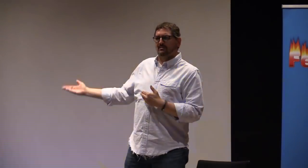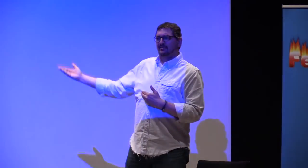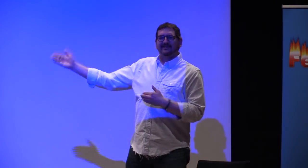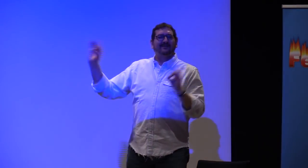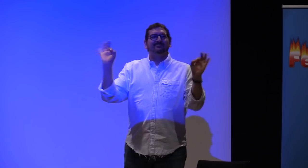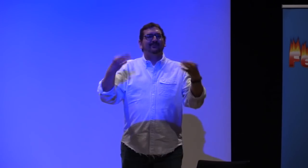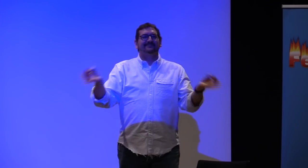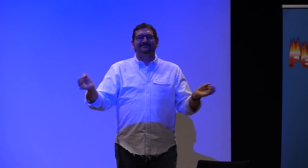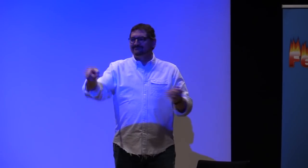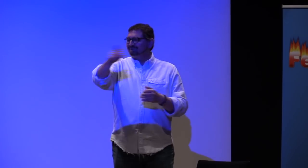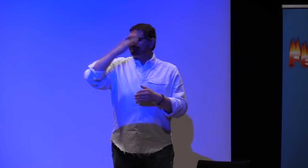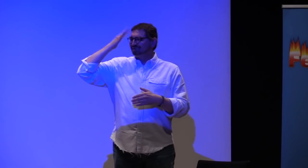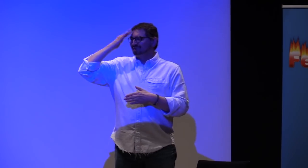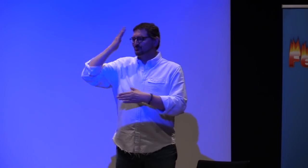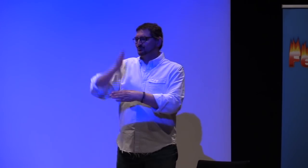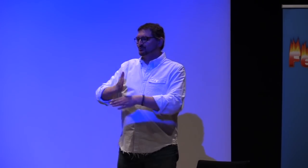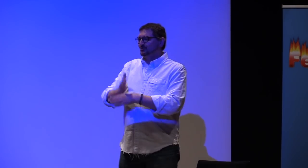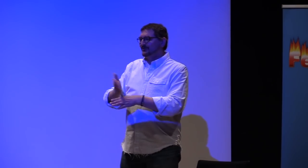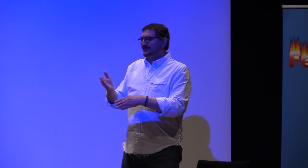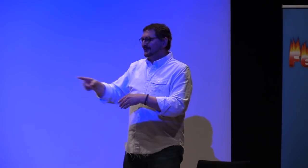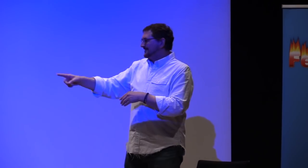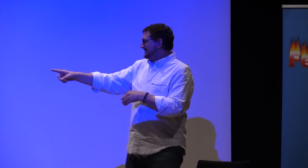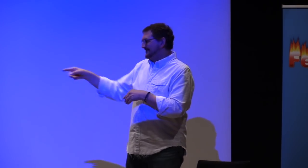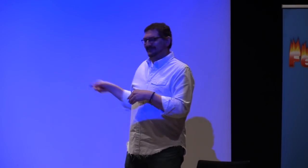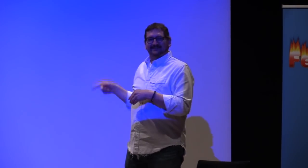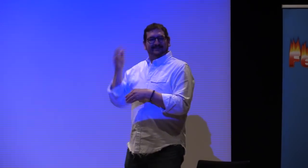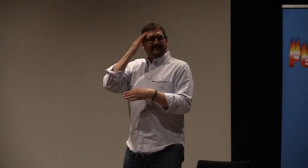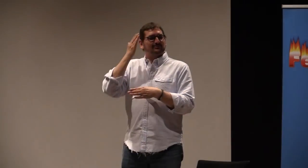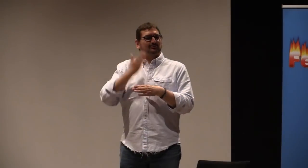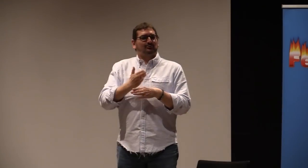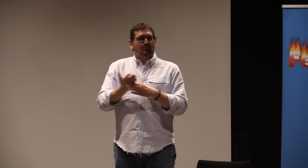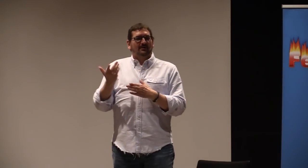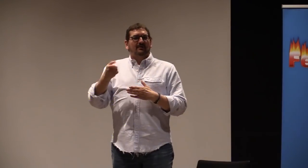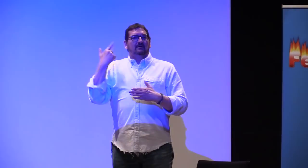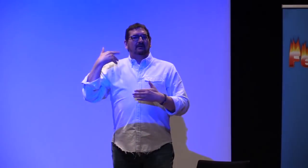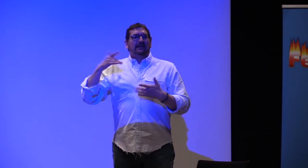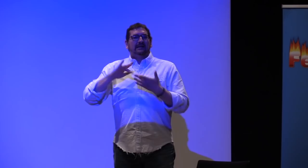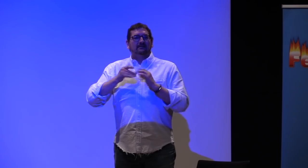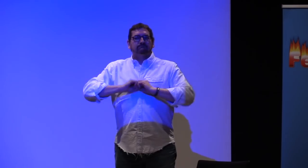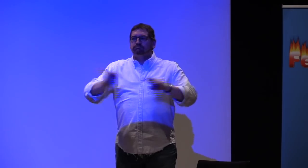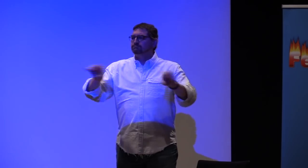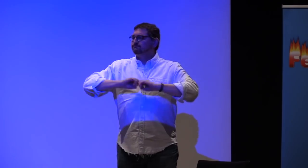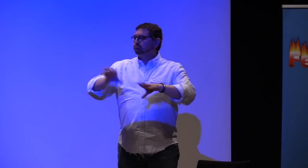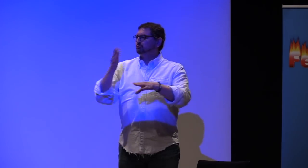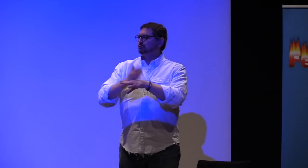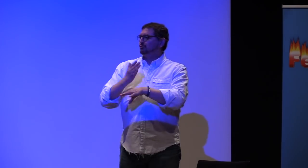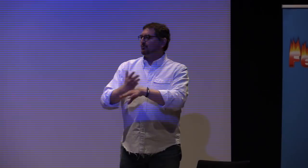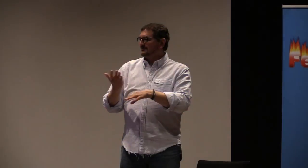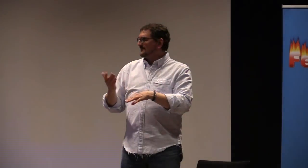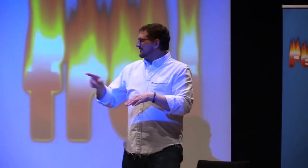Und dann bleibt nichts anderes übrig, als die Veranstaltung zu eröffnen. Die Teilnehmer, die hier oben schon sitzen, die brauche ich gar nicht vorstellen. Die Vorstellungsvideos